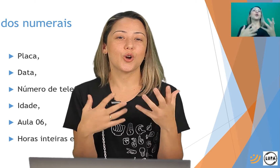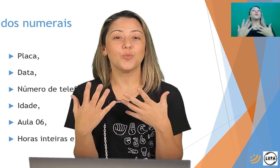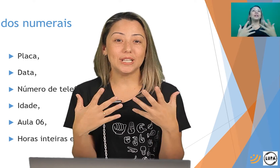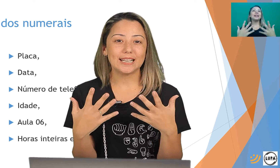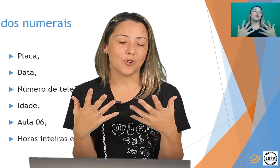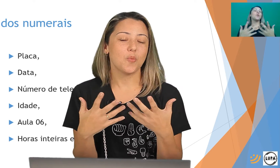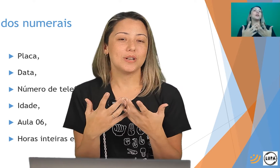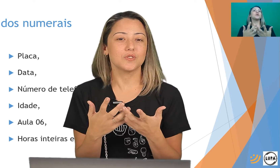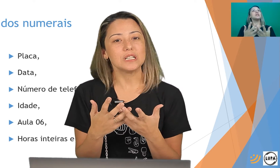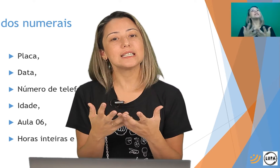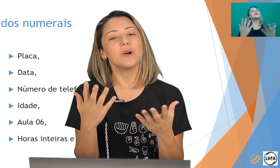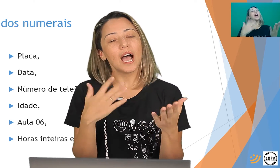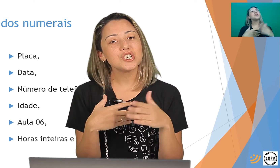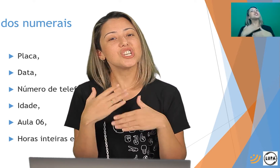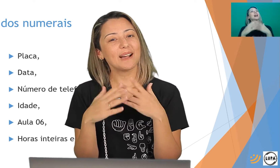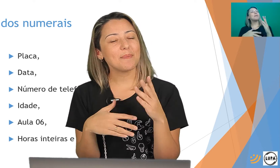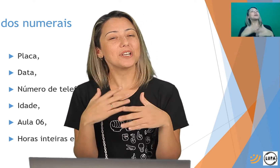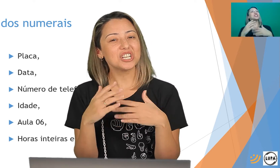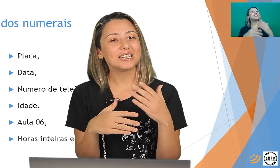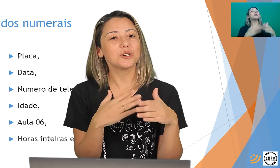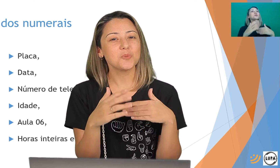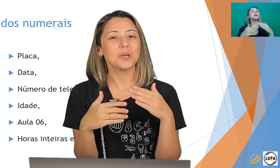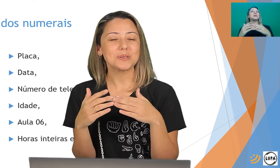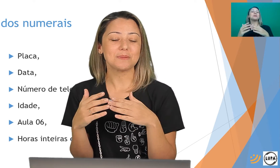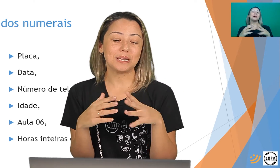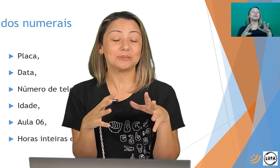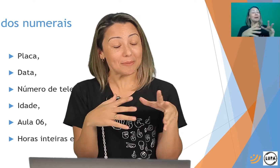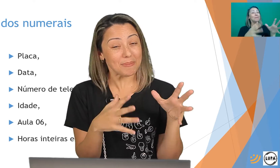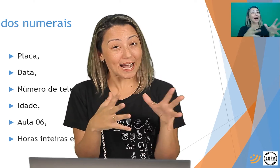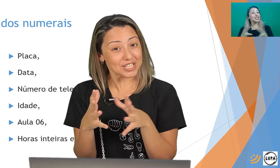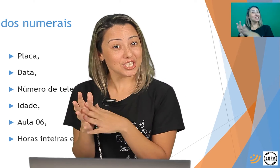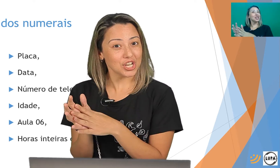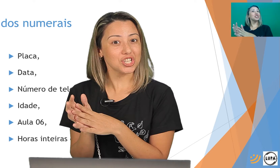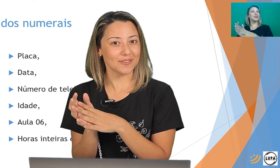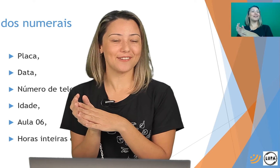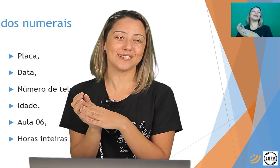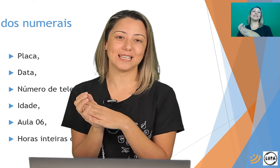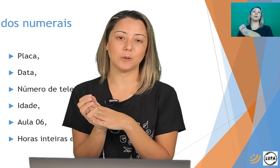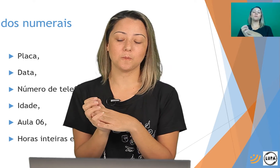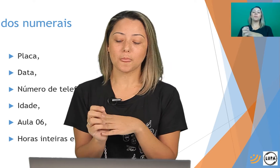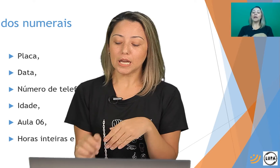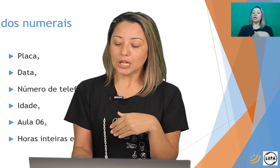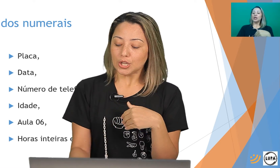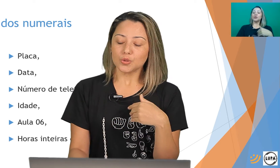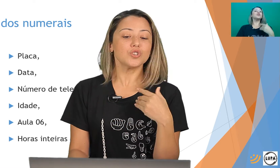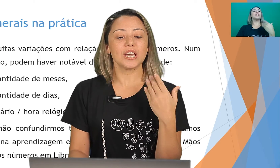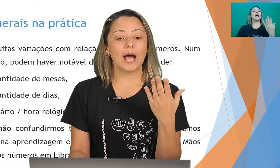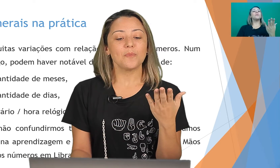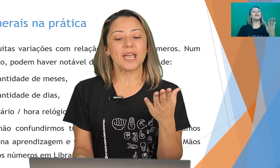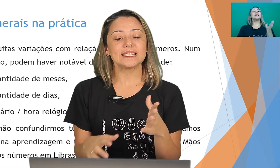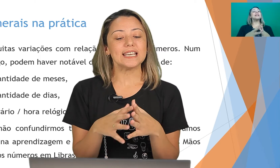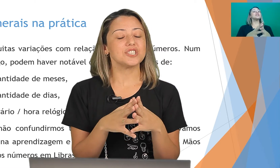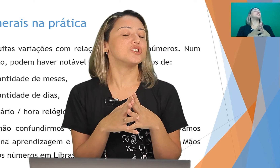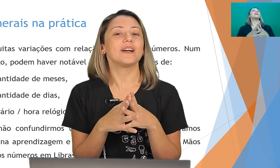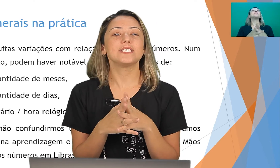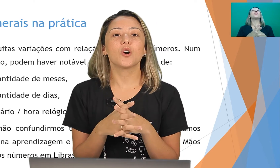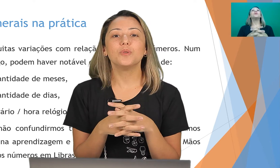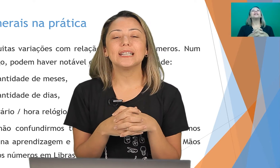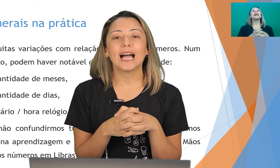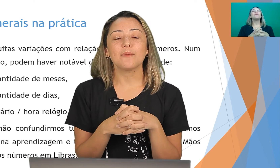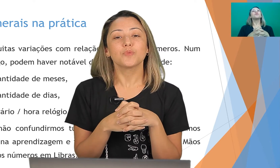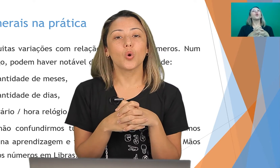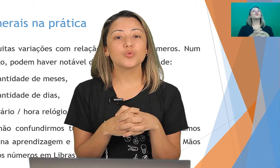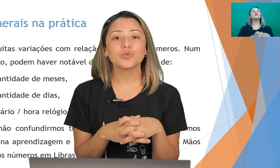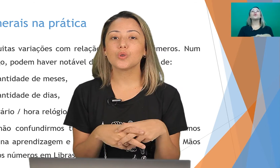surdos se comunicam, como eles utilizam, a gente acaba praticando aos pouquinhos também. Então, na prática, a gente já vai fazendo. No geral, é assim que a gente vai